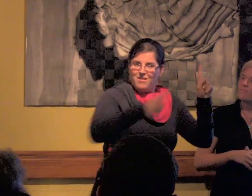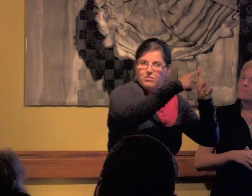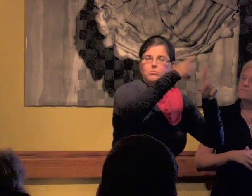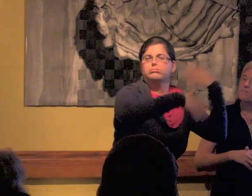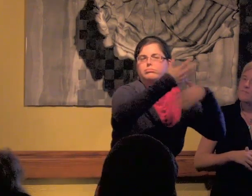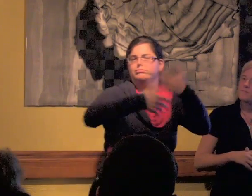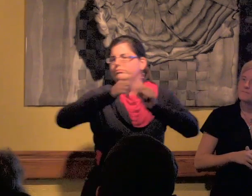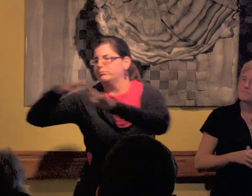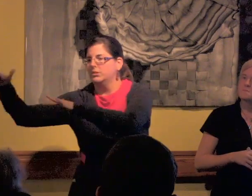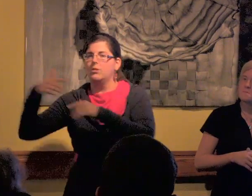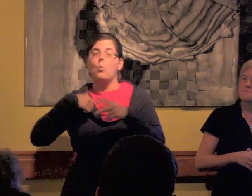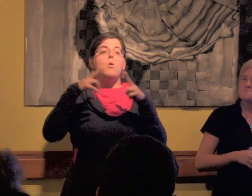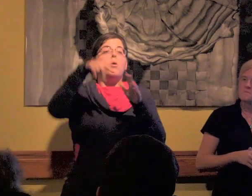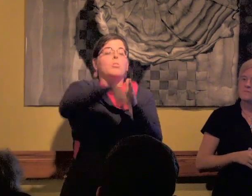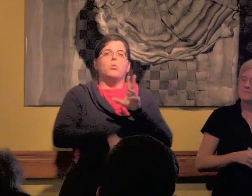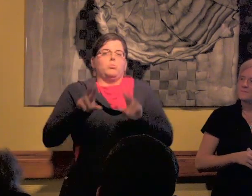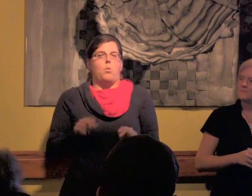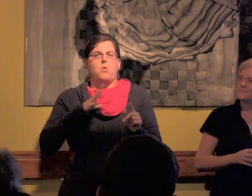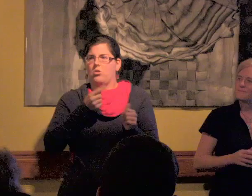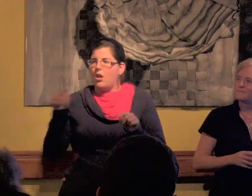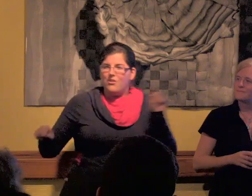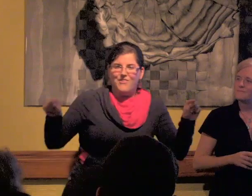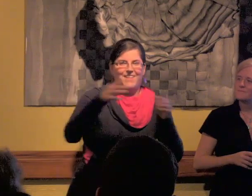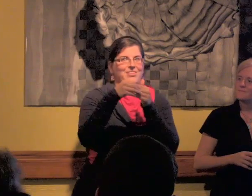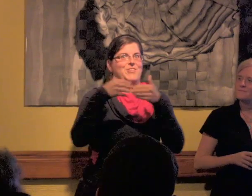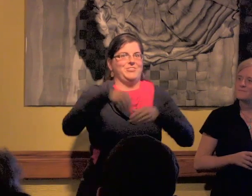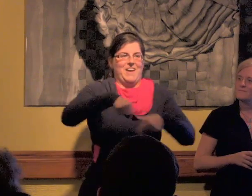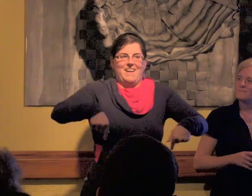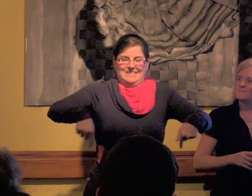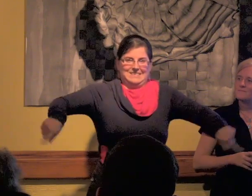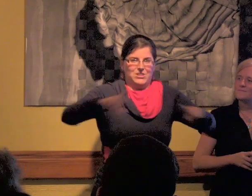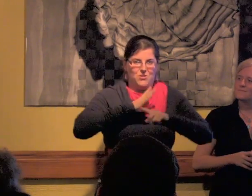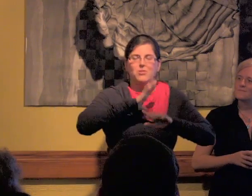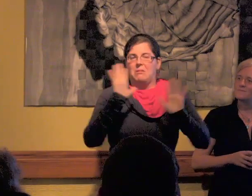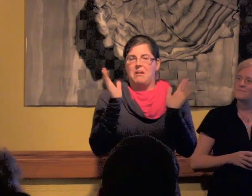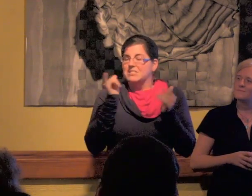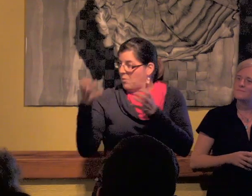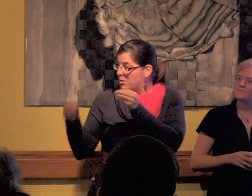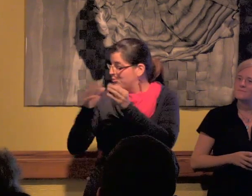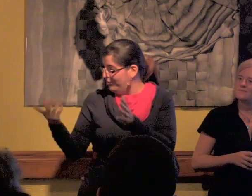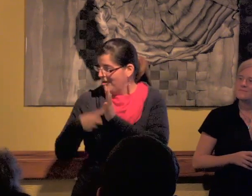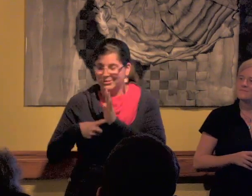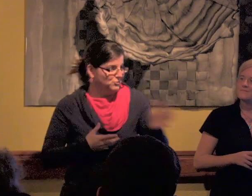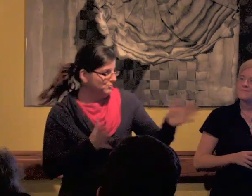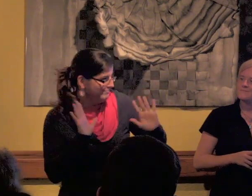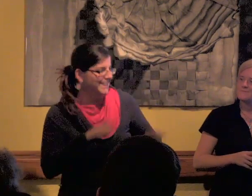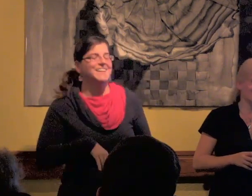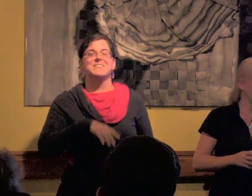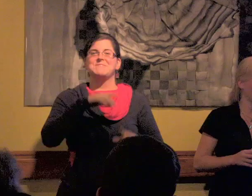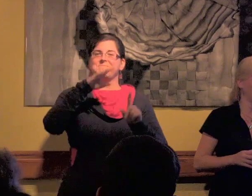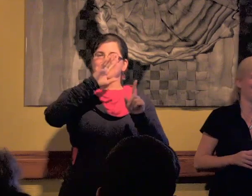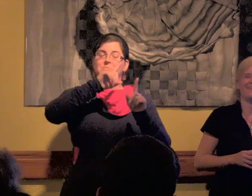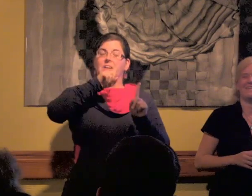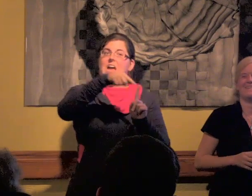de pouvoir débloquer ce service. Ça a commencé à Vancouver et s'est rendu ici. Et plusieurs leaders sont bien actifs dans le dossier.